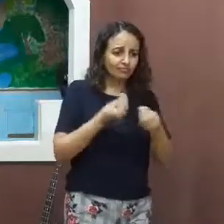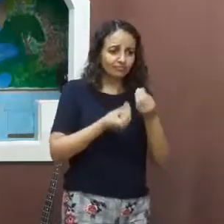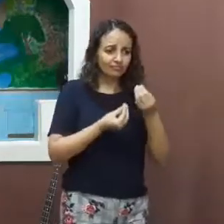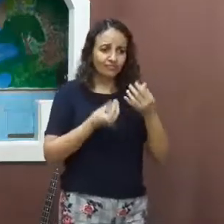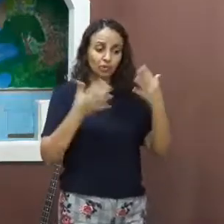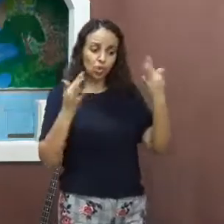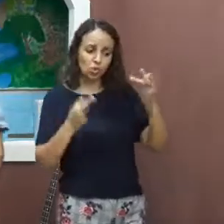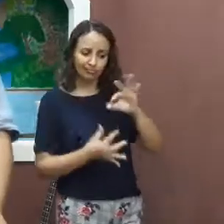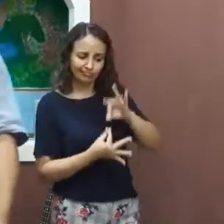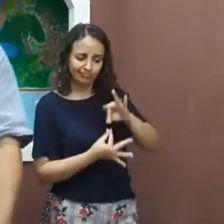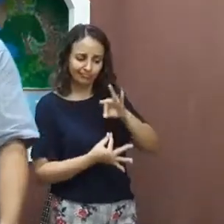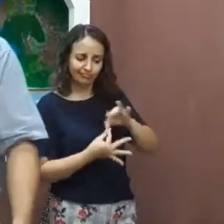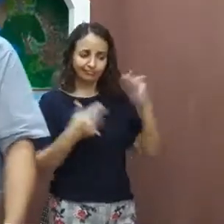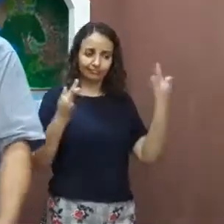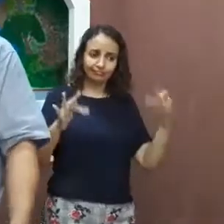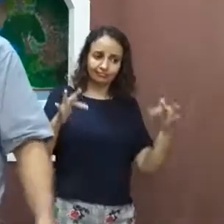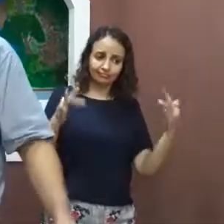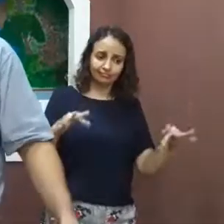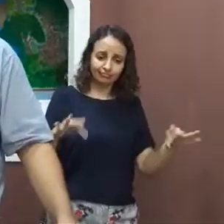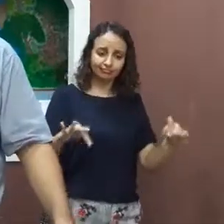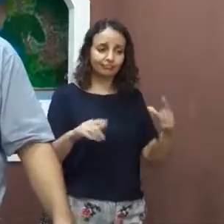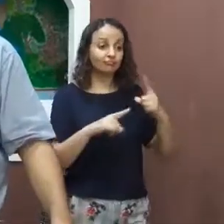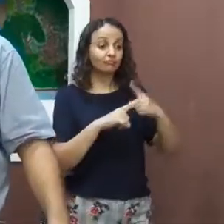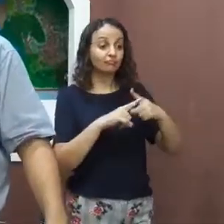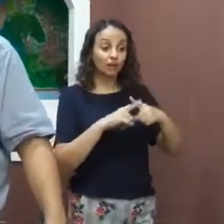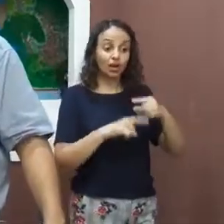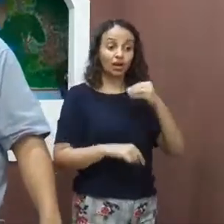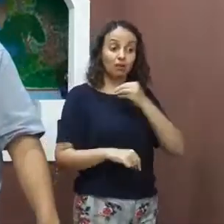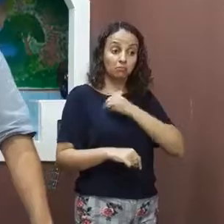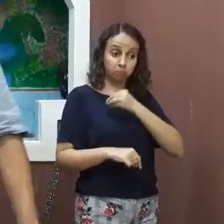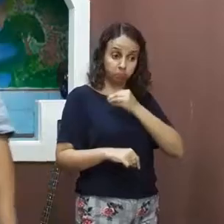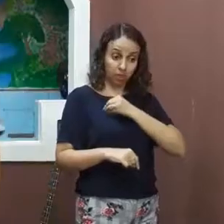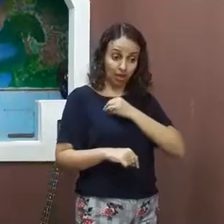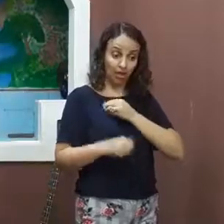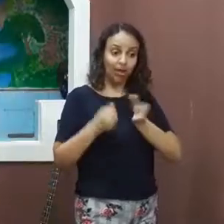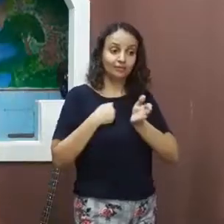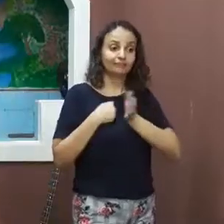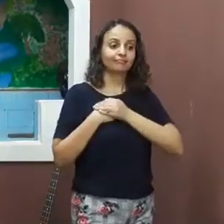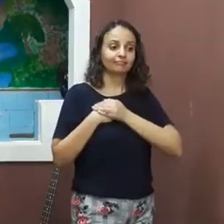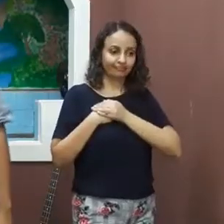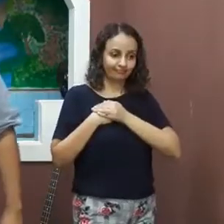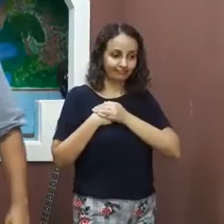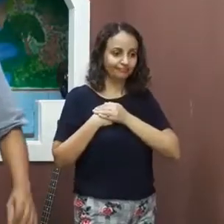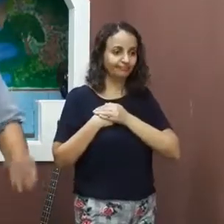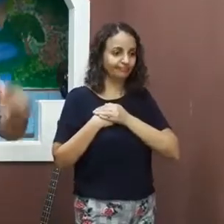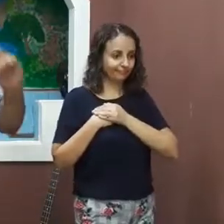dor é espiritual, porque você tem os pecados de estimação.